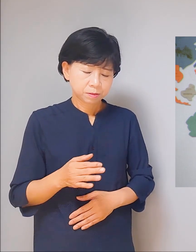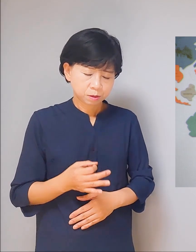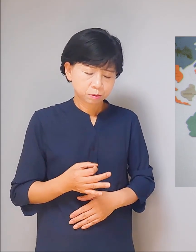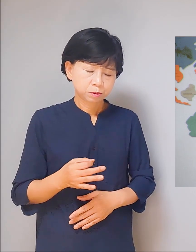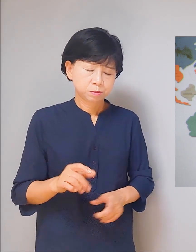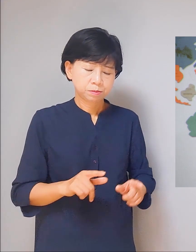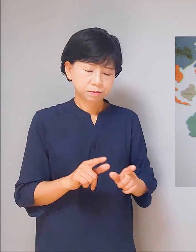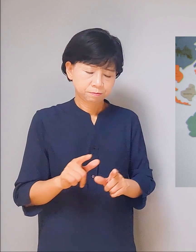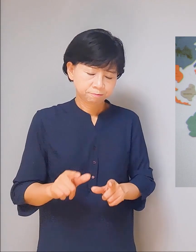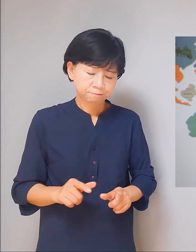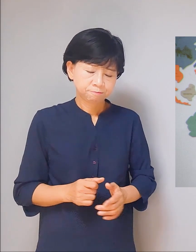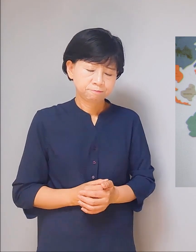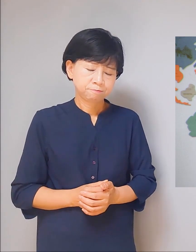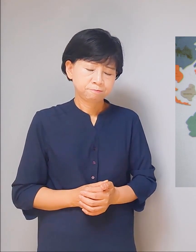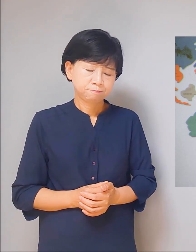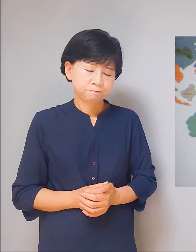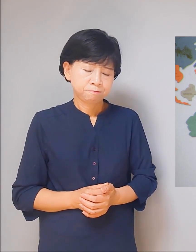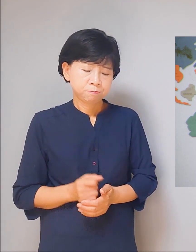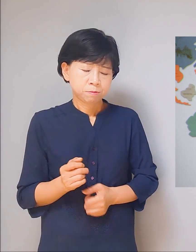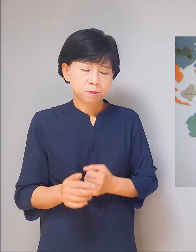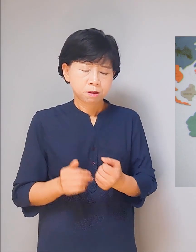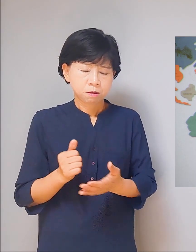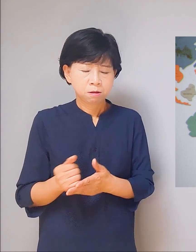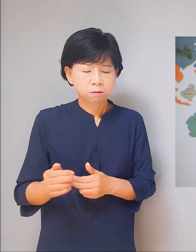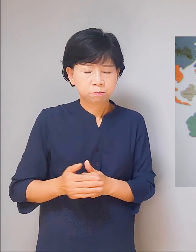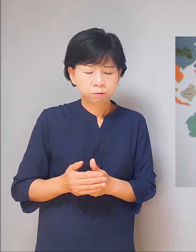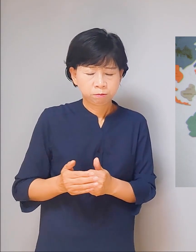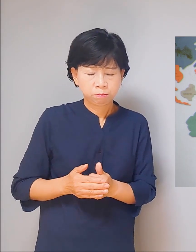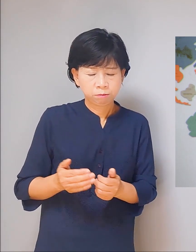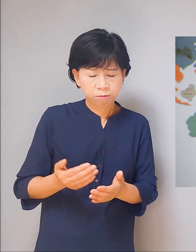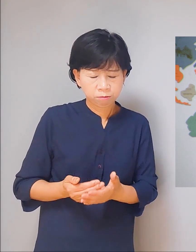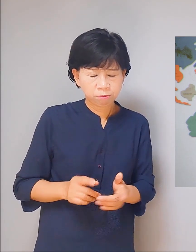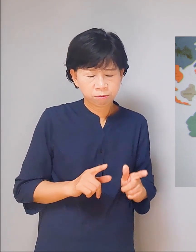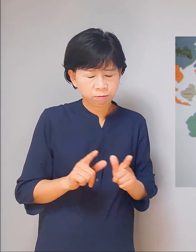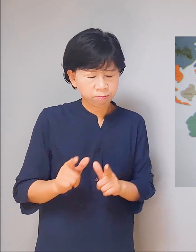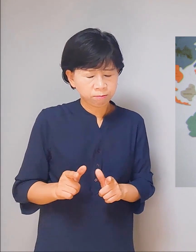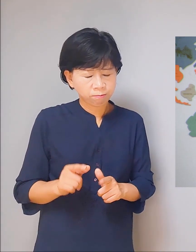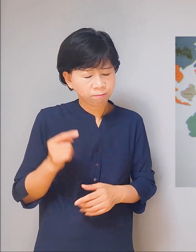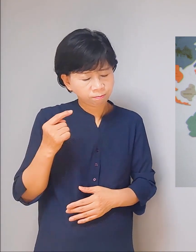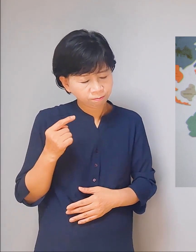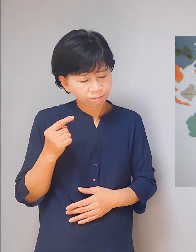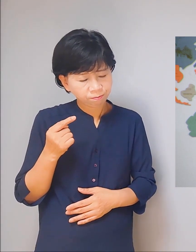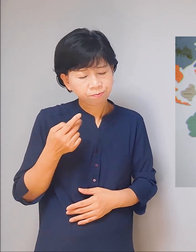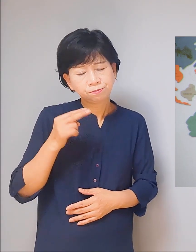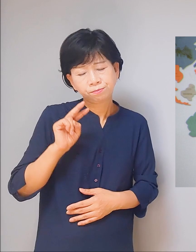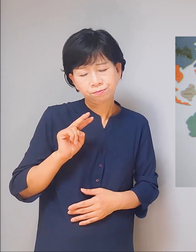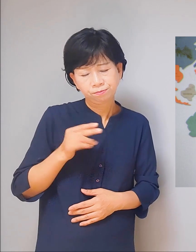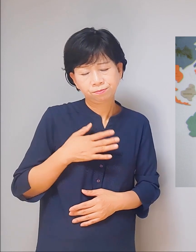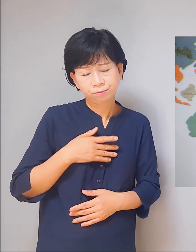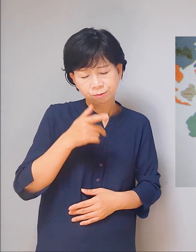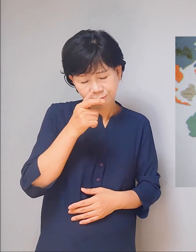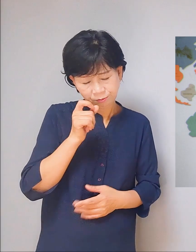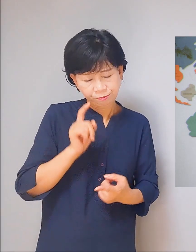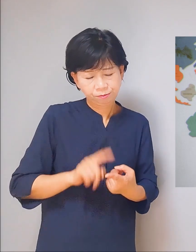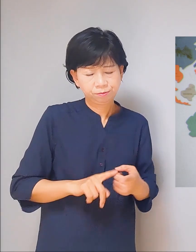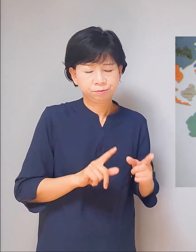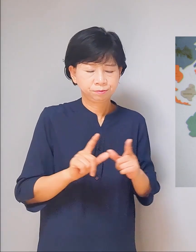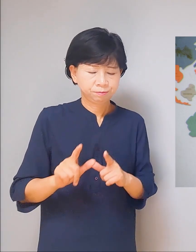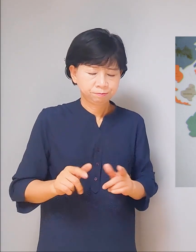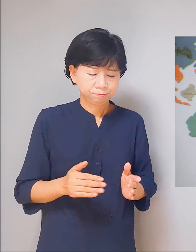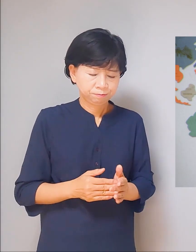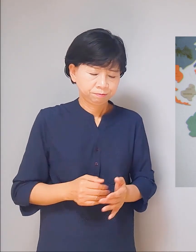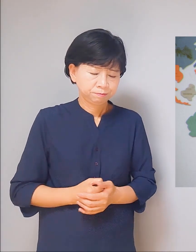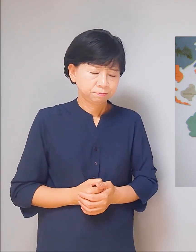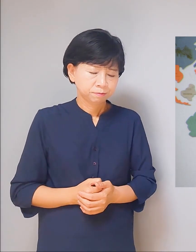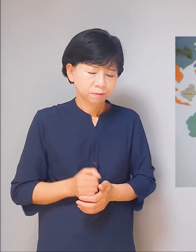욕심으로 살았습니다. 여지껏 하나님이 도와주셔서 산다고 생각했는데 내가 내 주장대로 고집불통이 되어